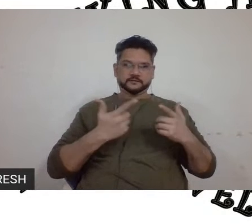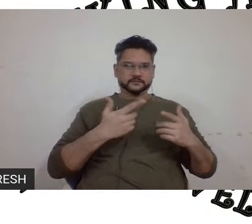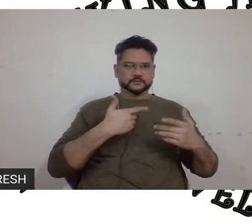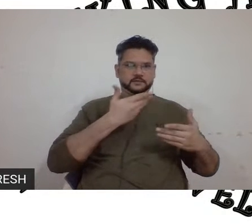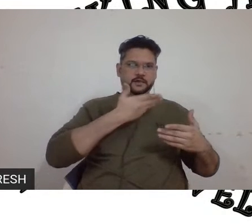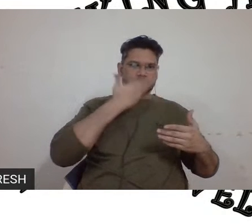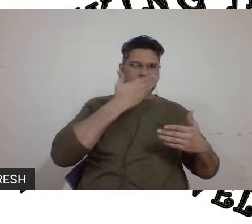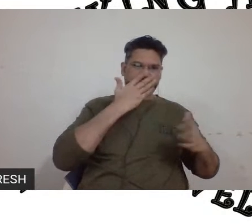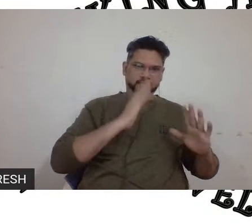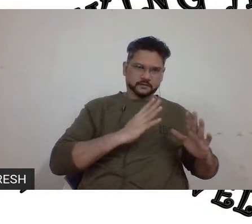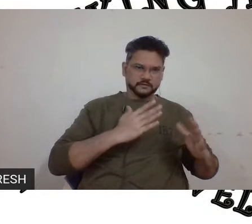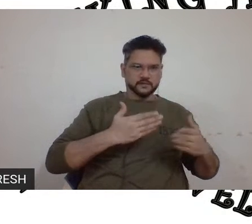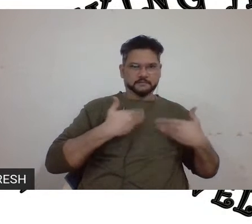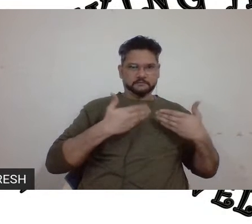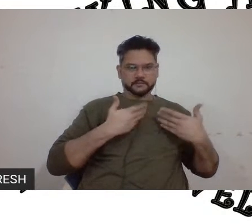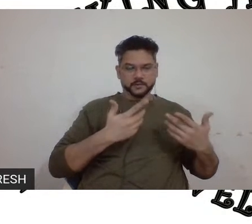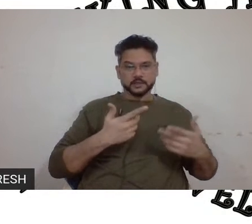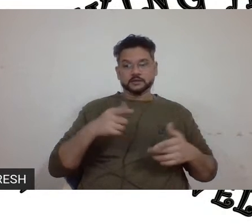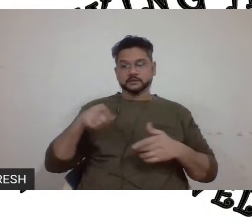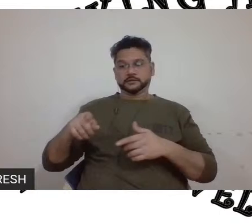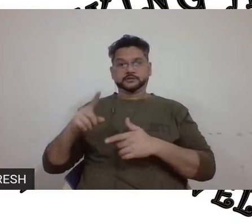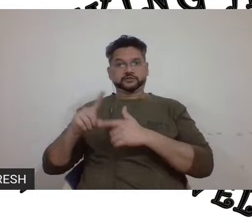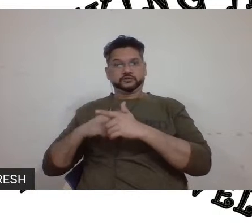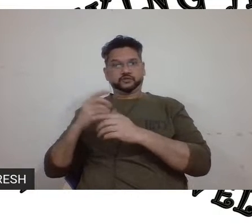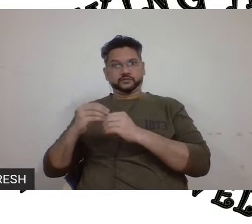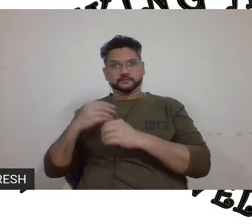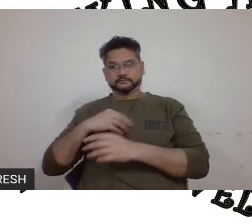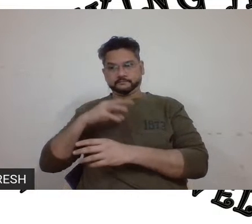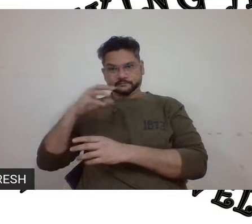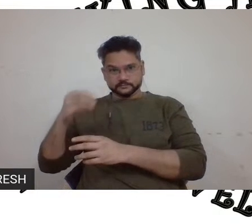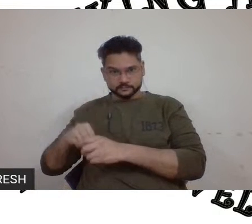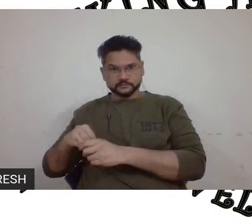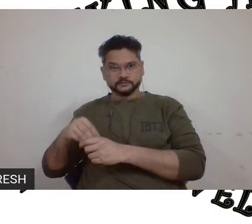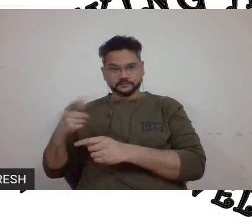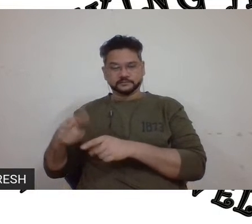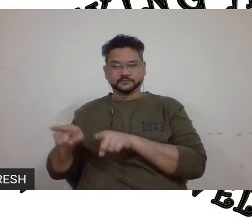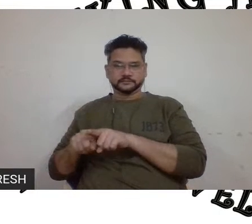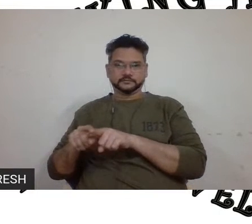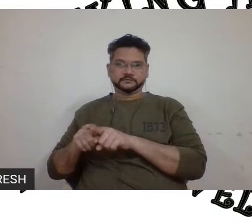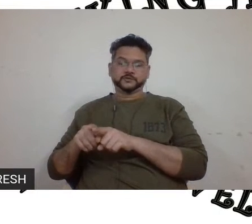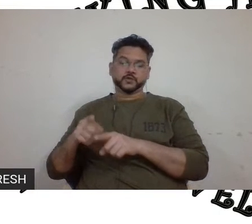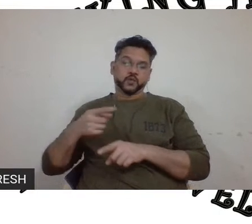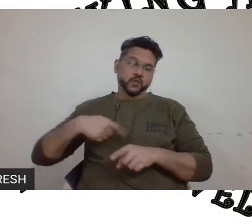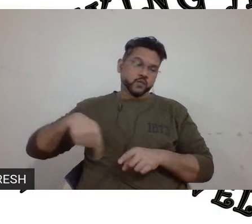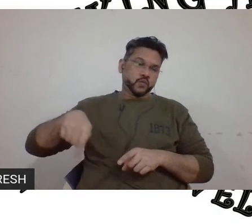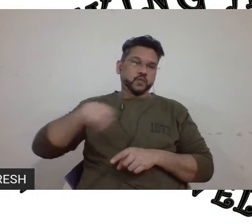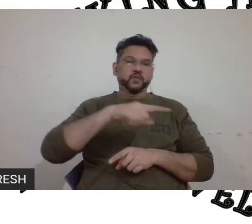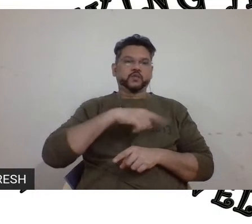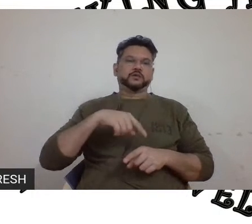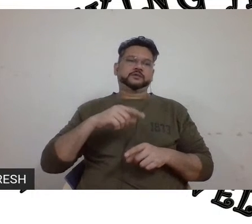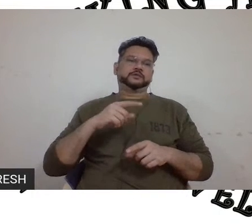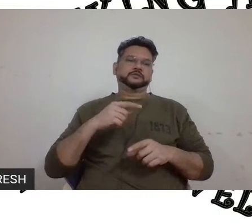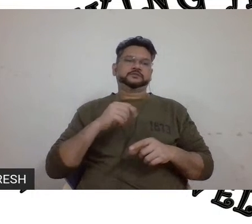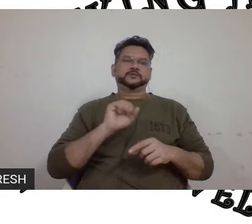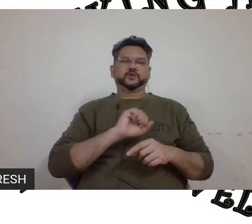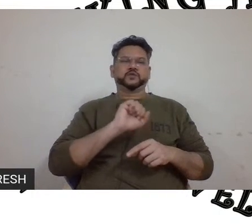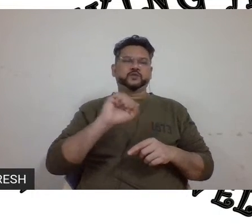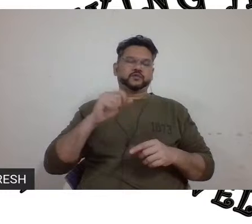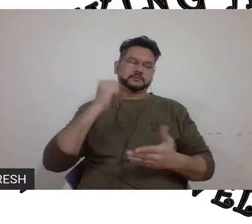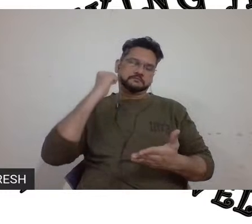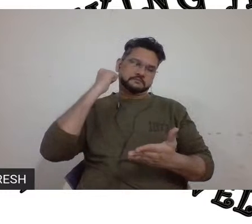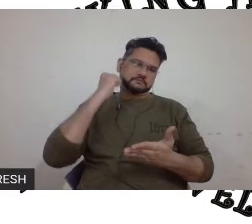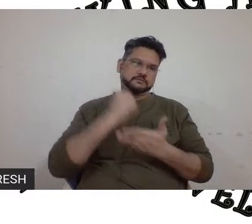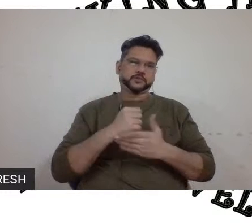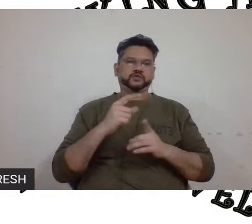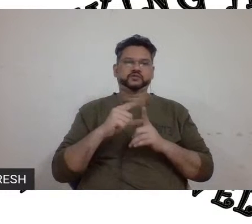अधिकार समाज के प्रत्येक व्यक्ति का है, प्रत्येक वर्ग का है और उसे वह मिलना